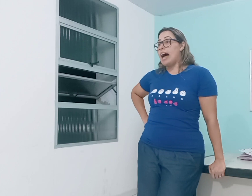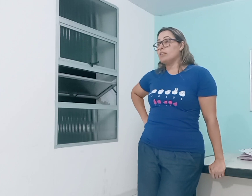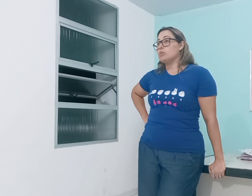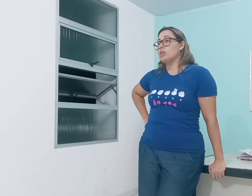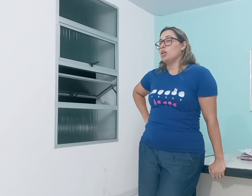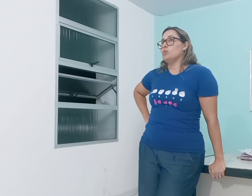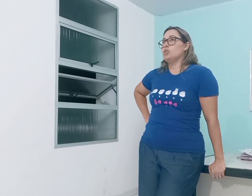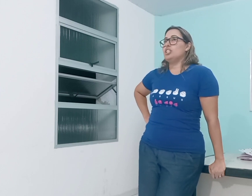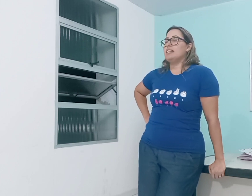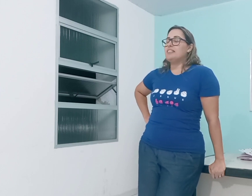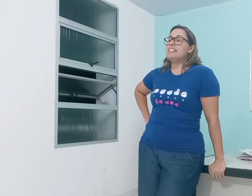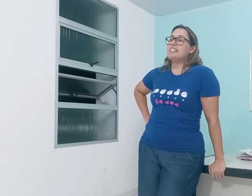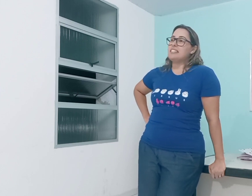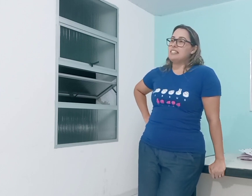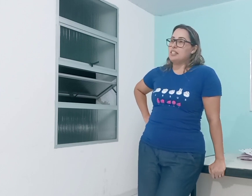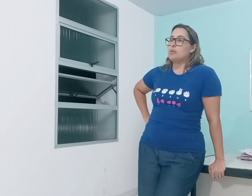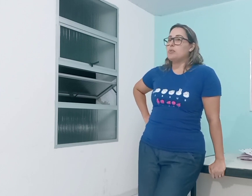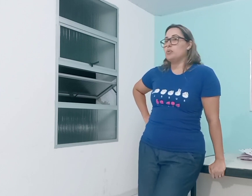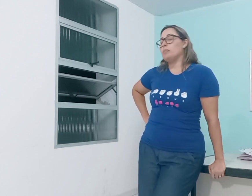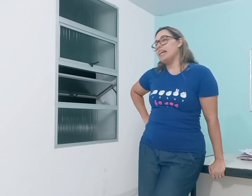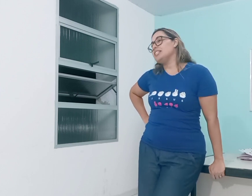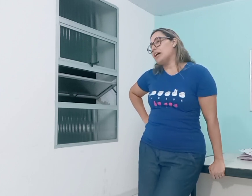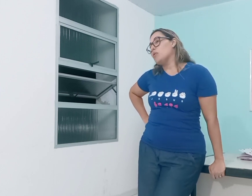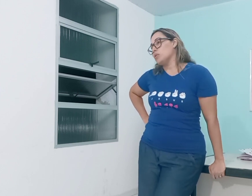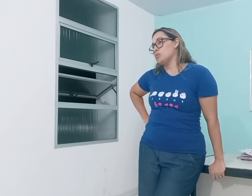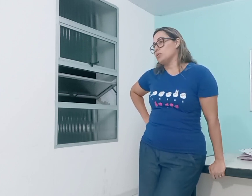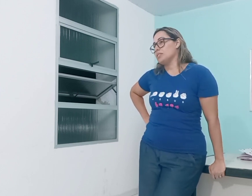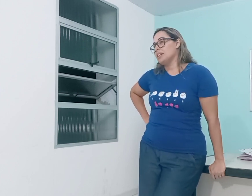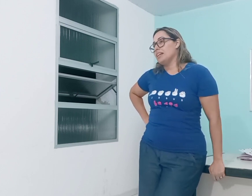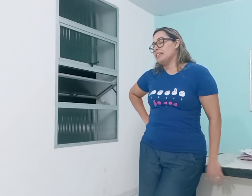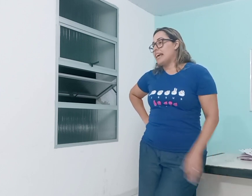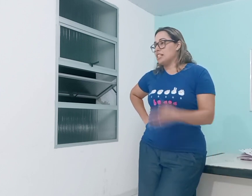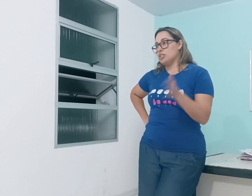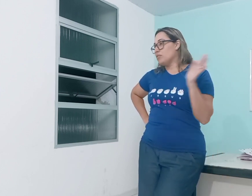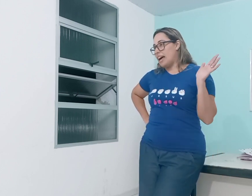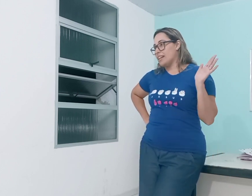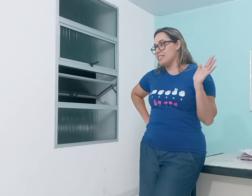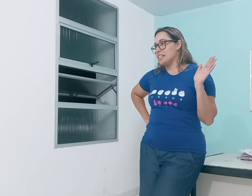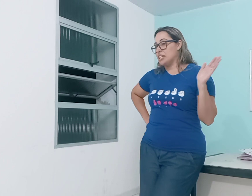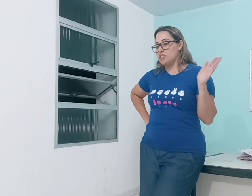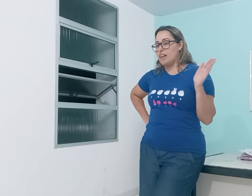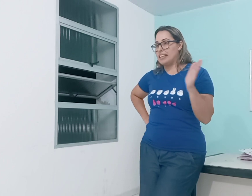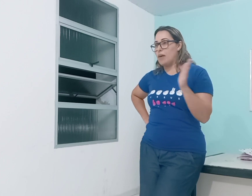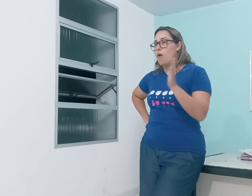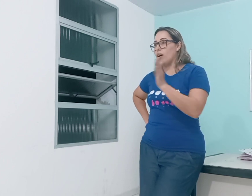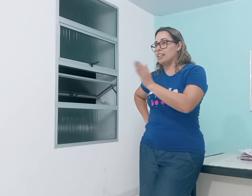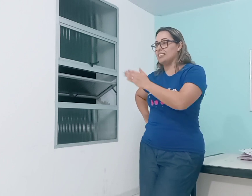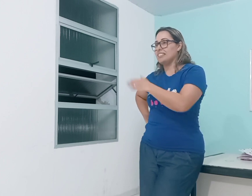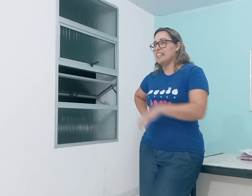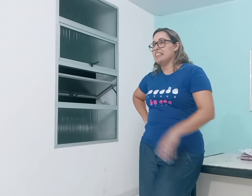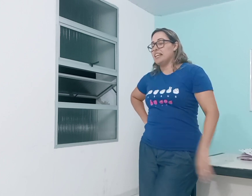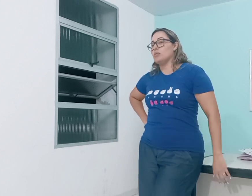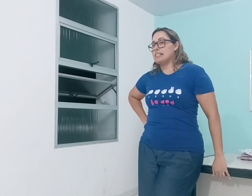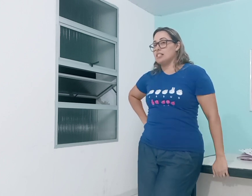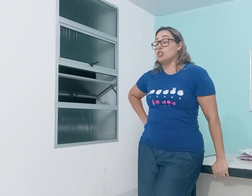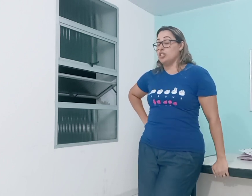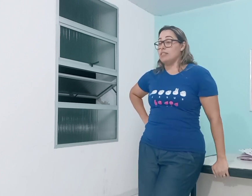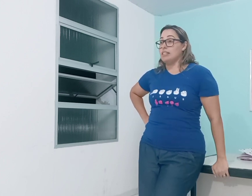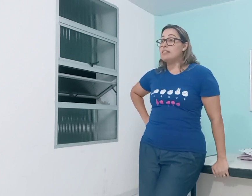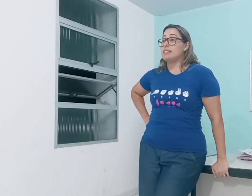1984, do dia 25, no mês de agosto. A gente não fala assim, a gente fala na ordem. Eu nasci dia 25